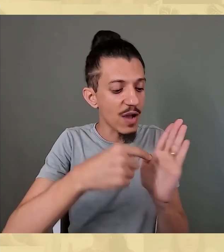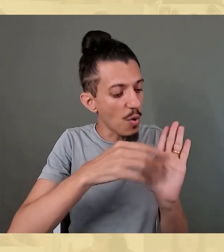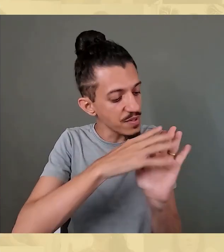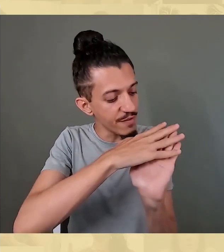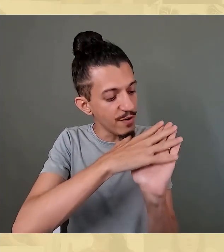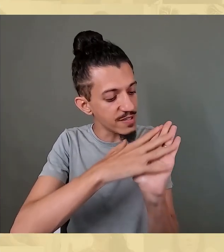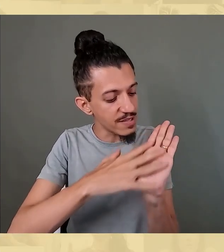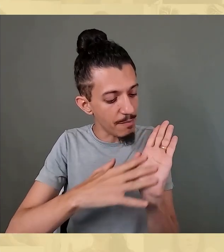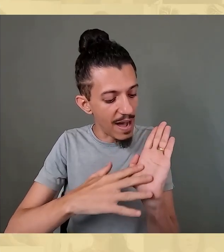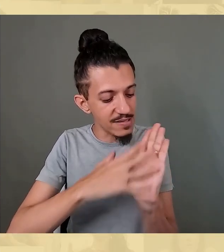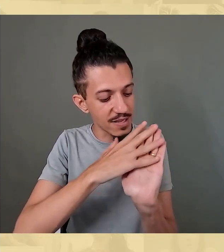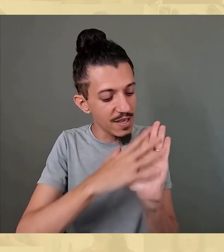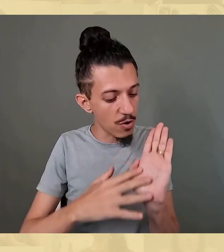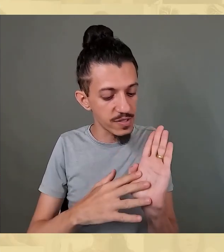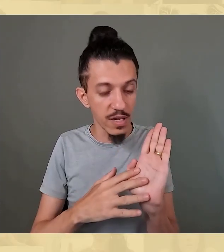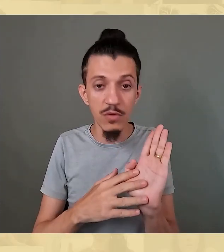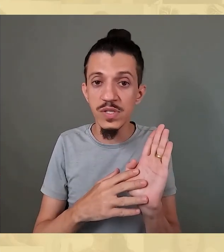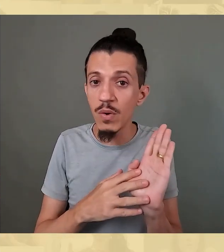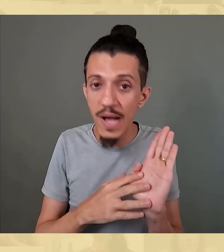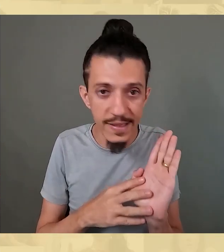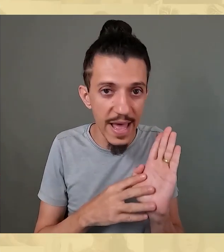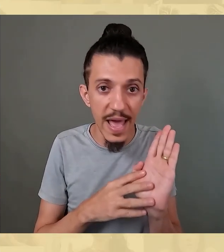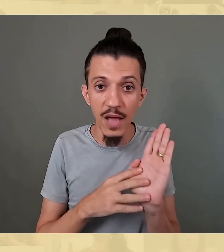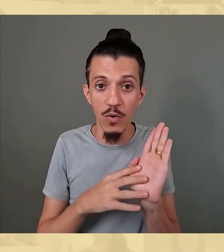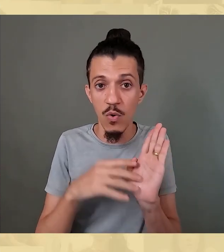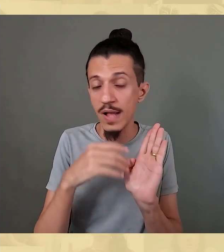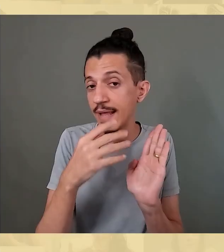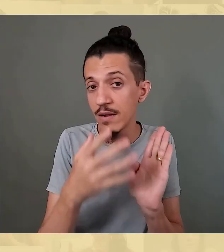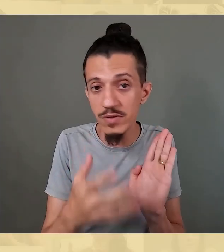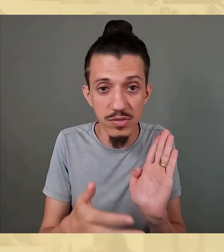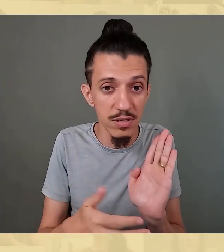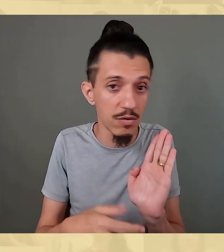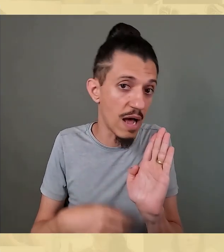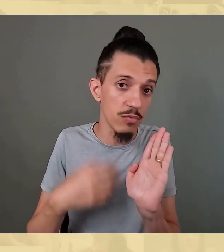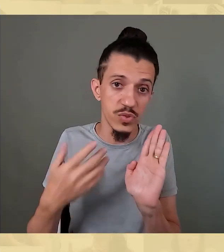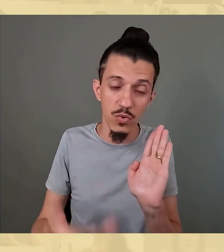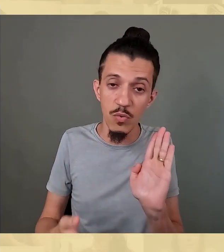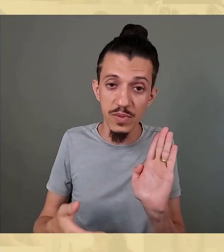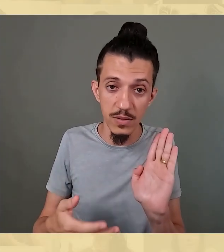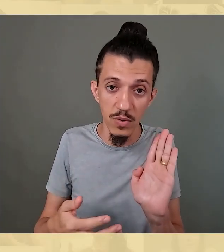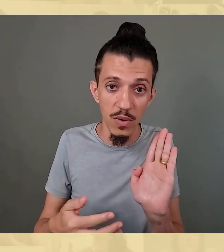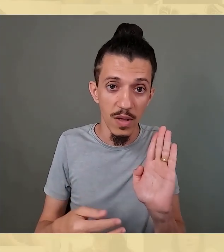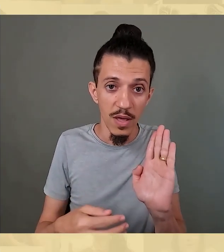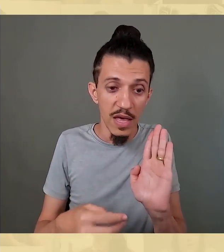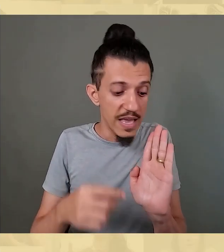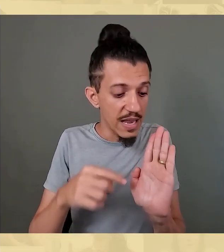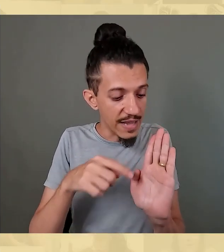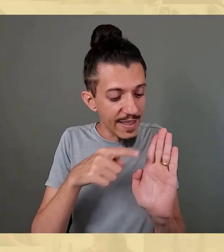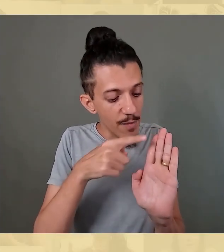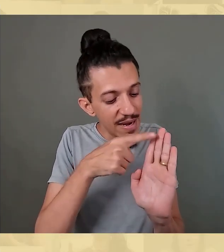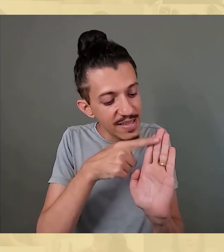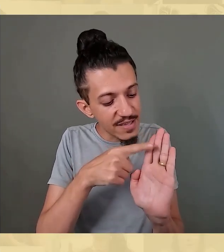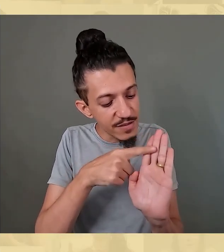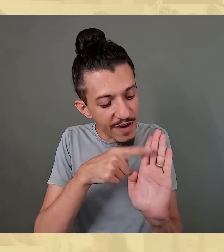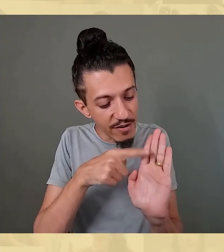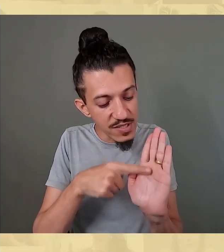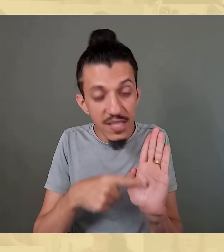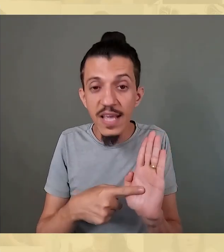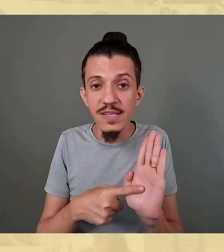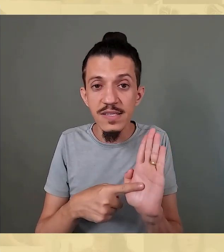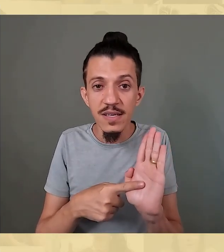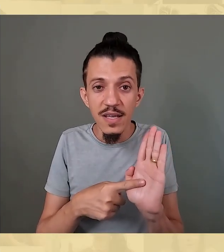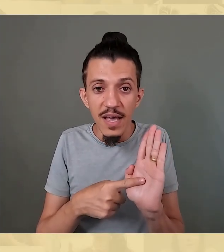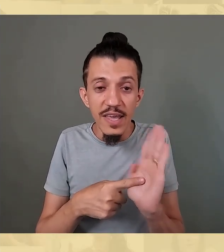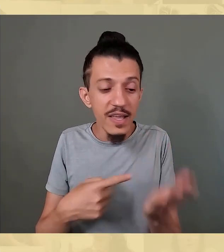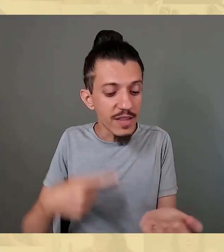Porque é como se fosse essa base aqui mostrando o seu caderno ou a tela do seu celular ou do seu computador, e lá tem uma lista de vários